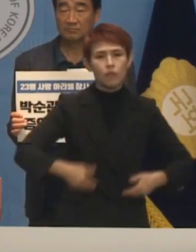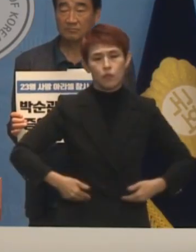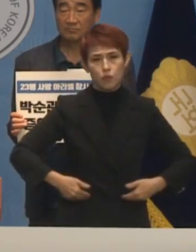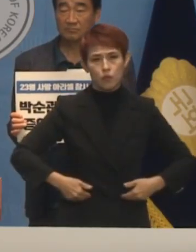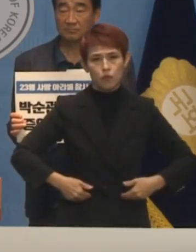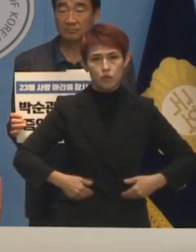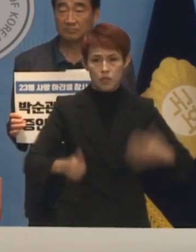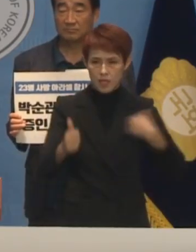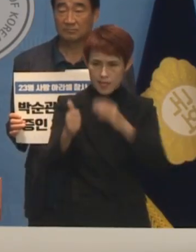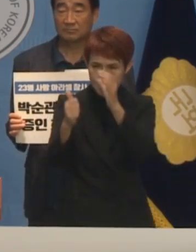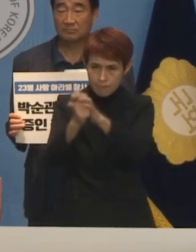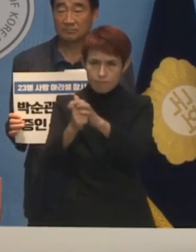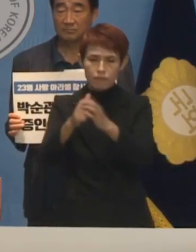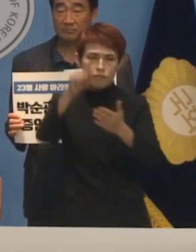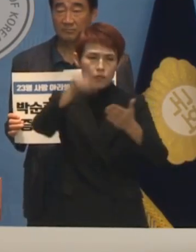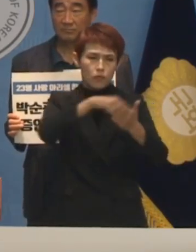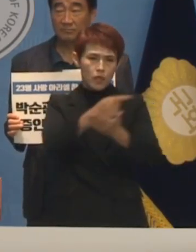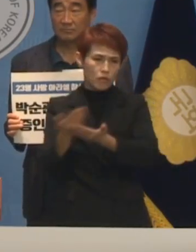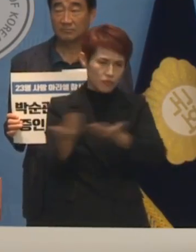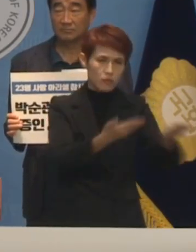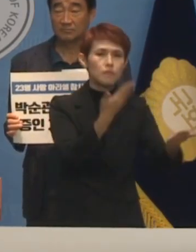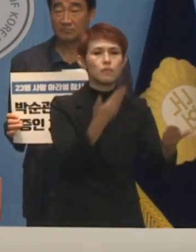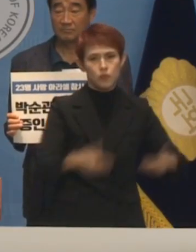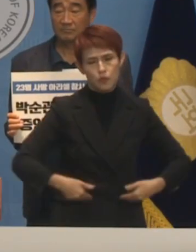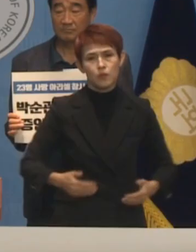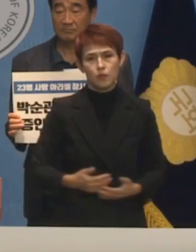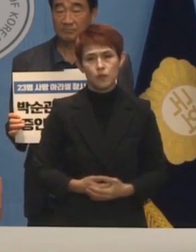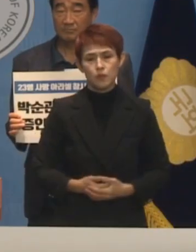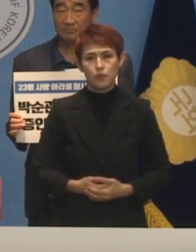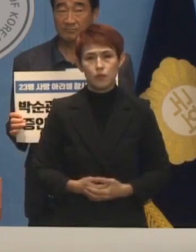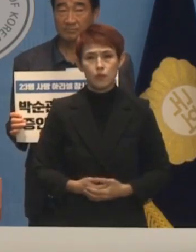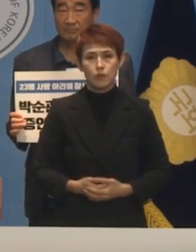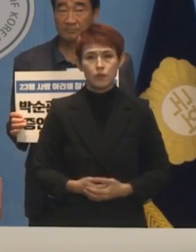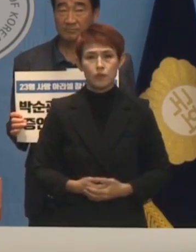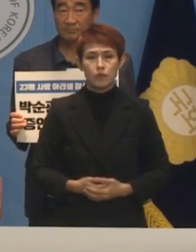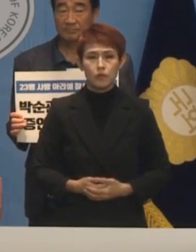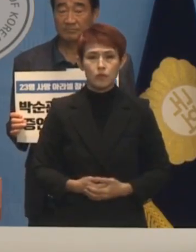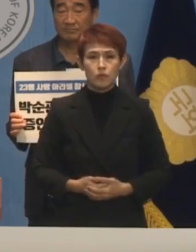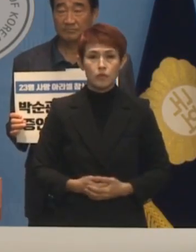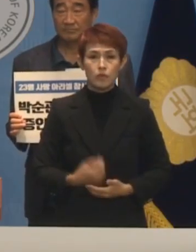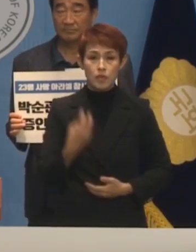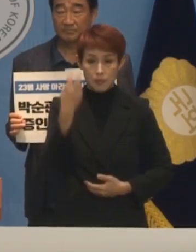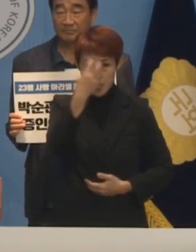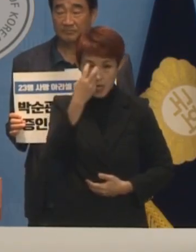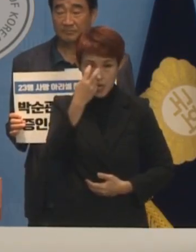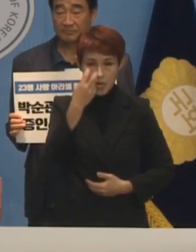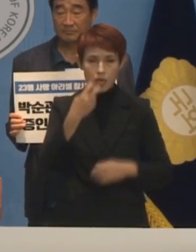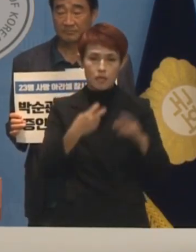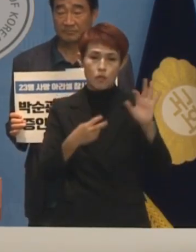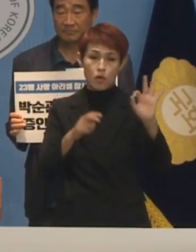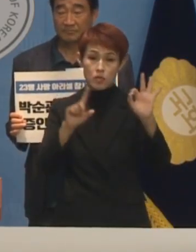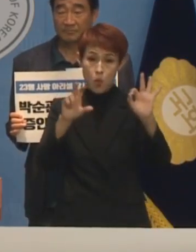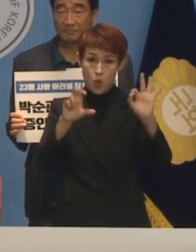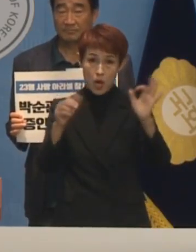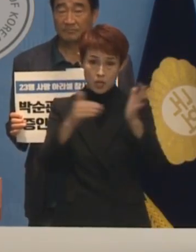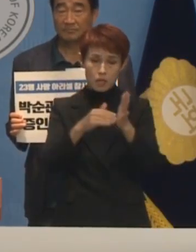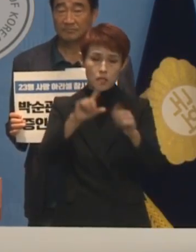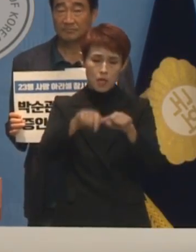책임 있는 보상을 요구해야 합니다. 25일 종합감사까지 아직 시간이 남아